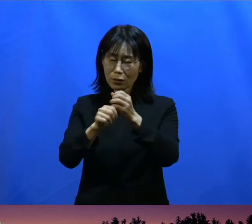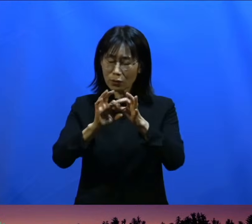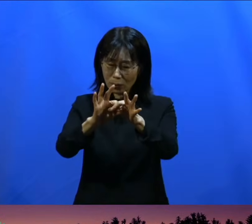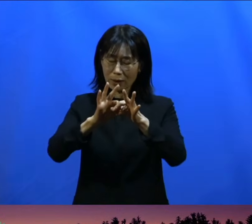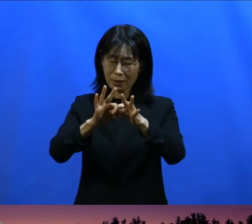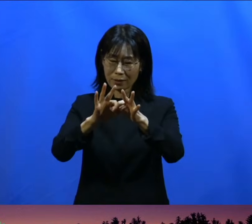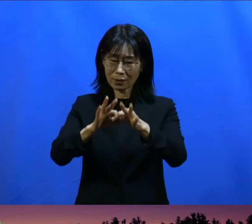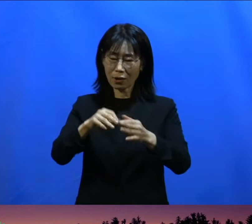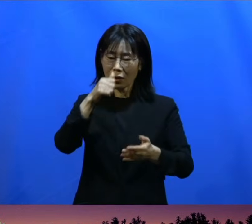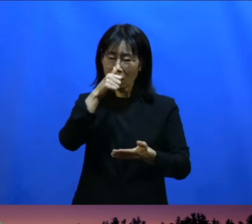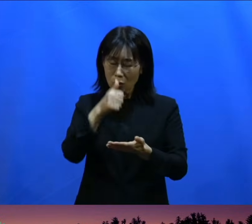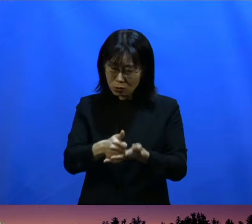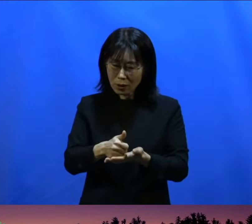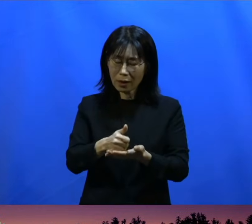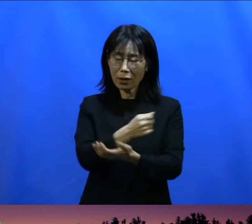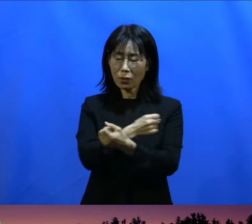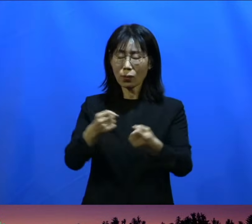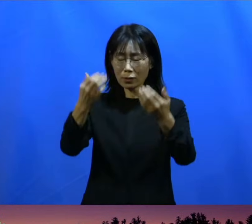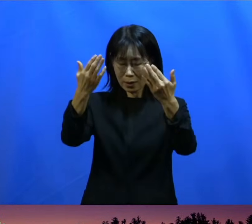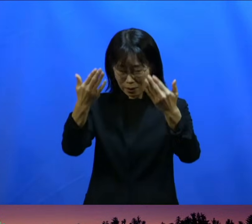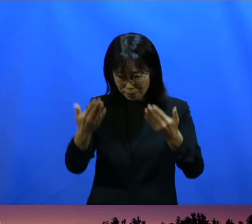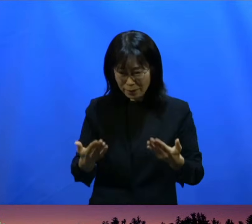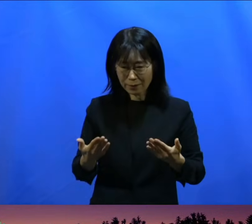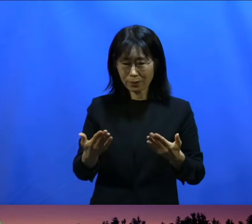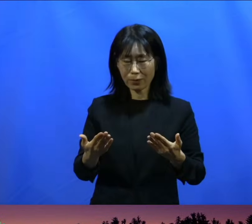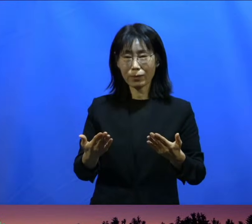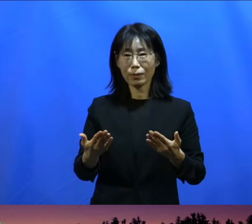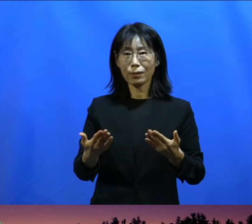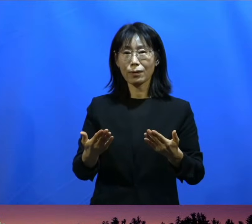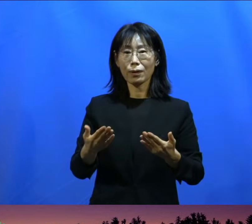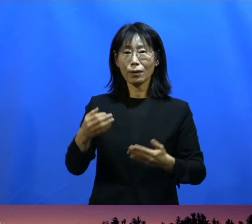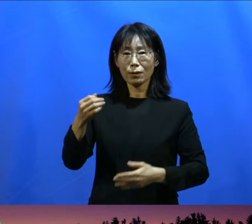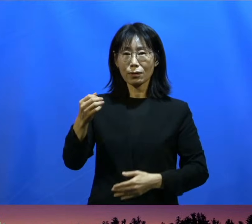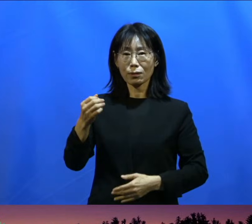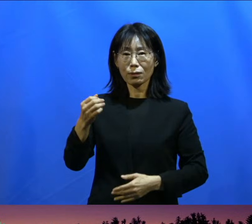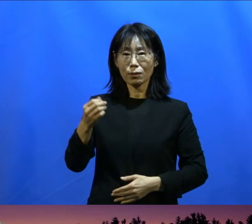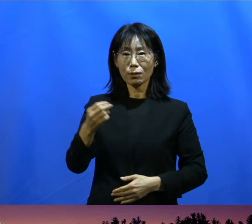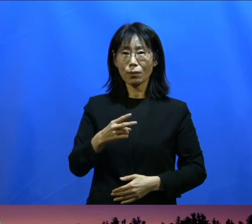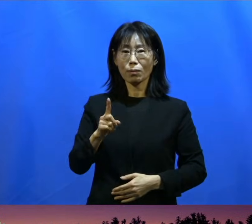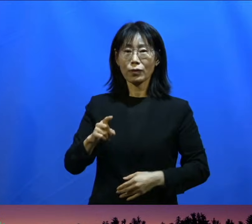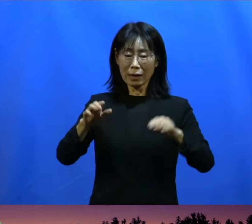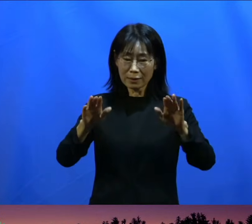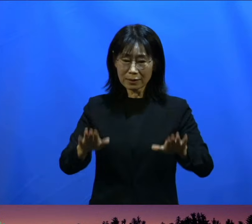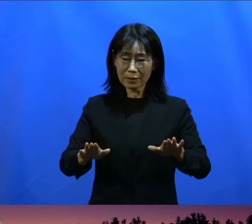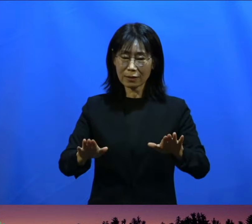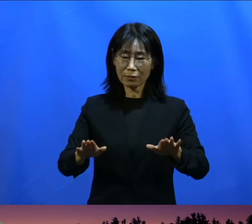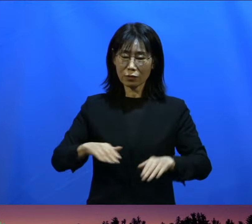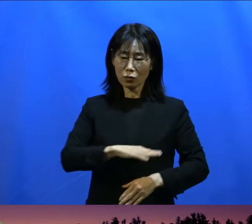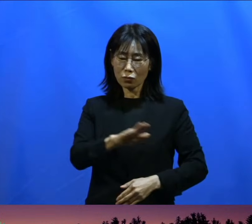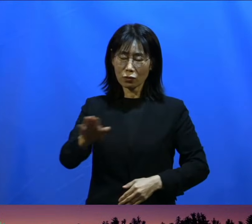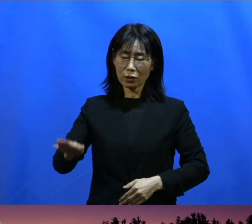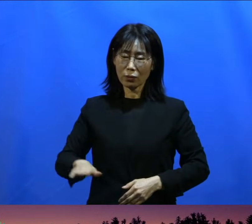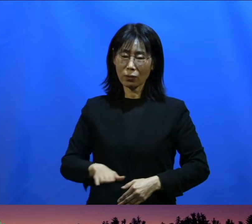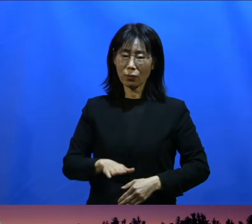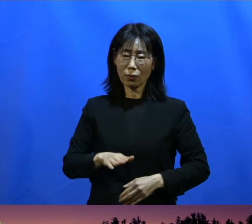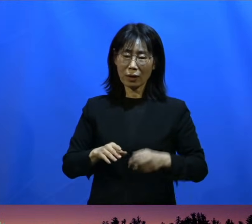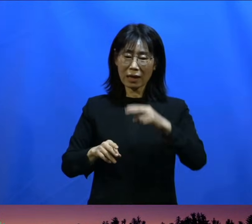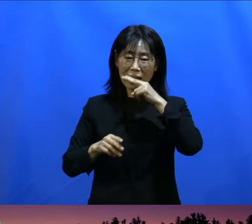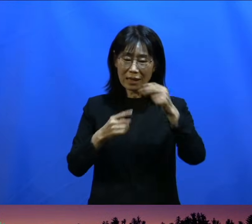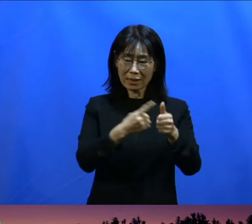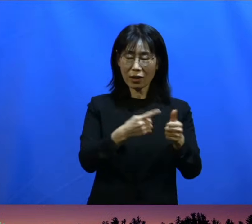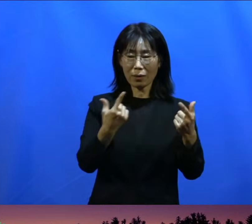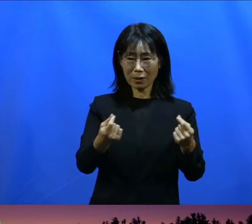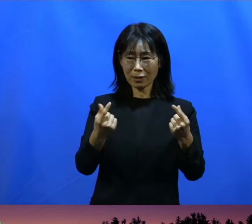지피고 그의 죄를 사하여 주심으로 그가 살아난 거예요. 오늘 우리는 십자가가 필요한 겁니다. 그리고